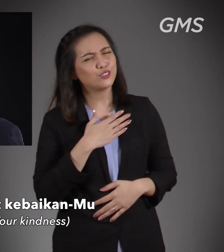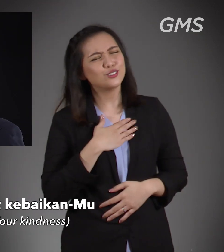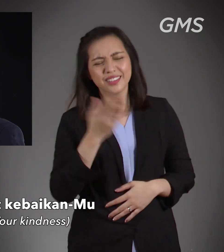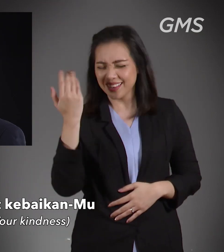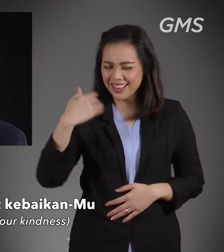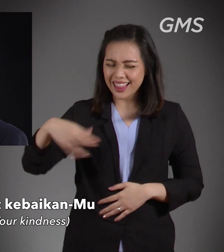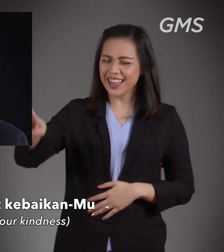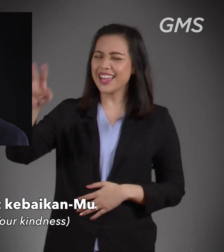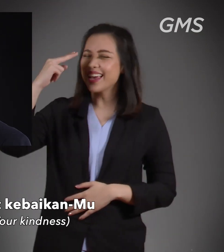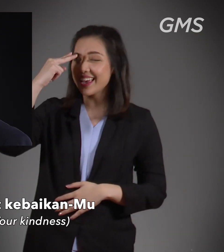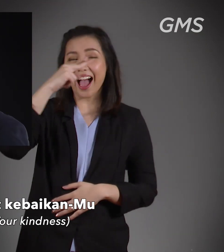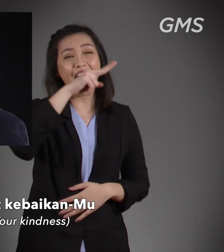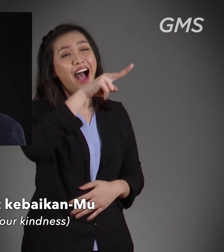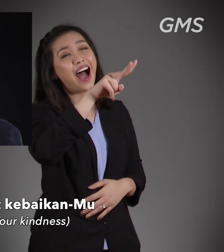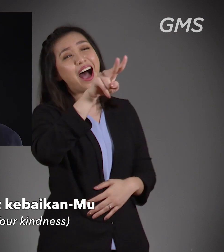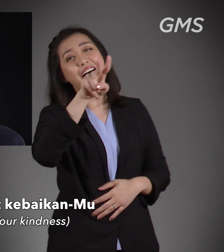Telah